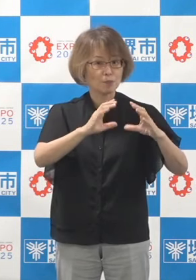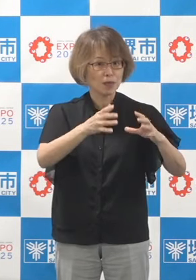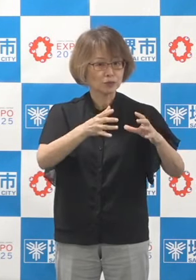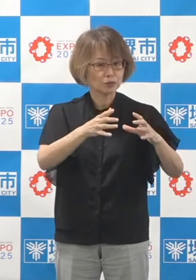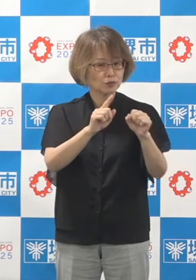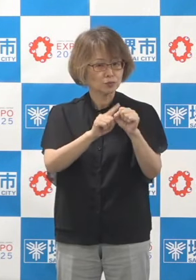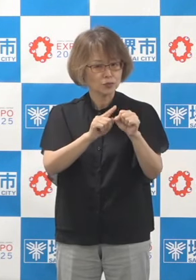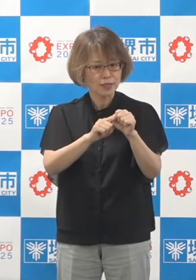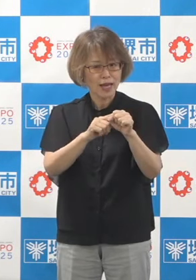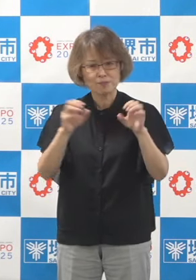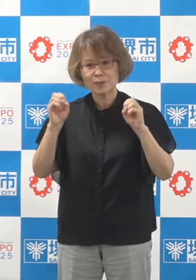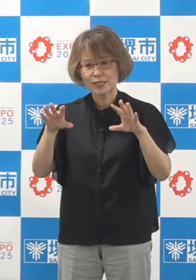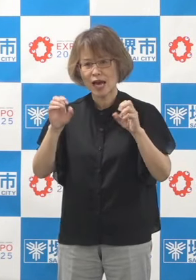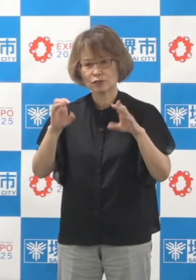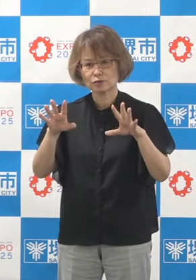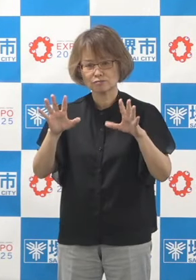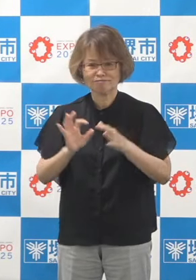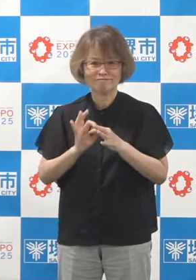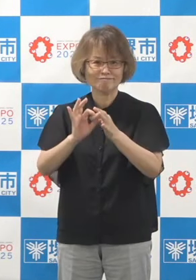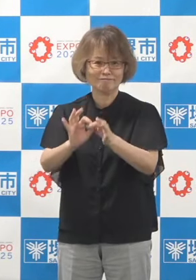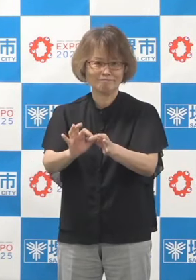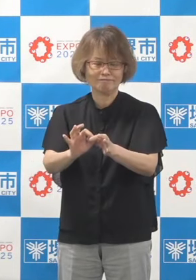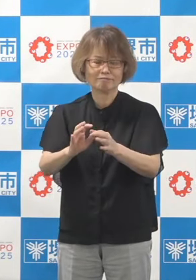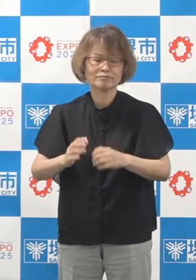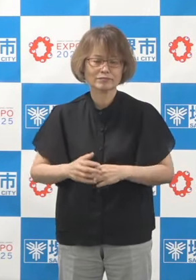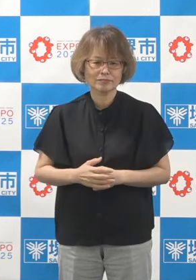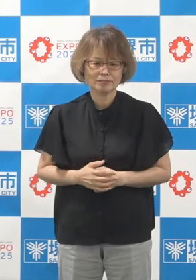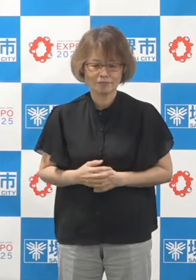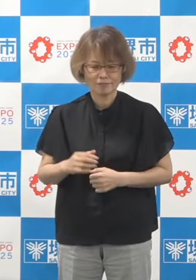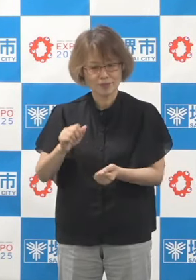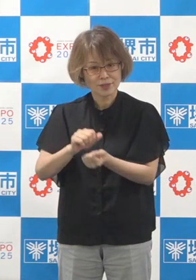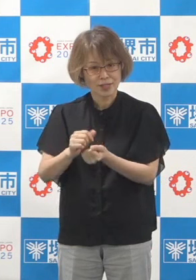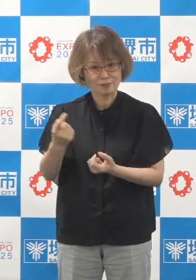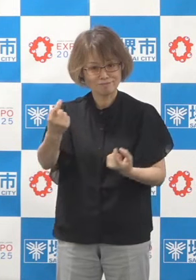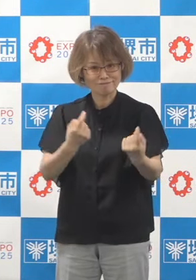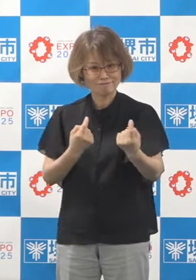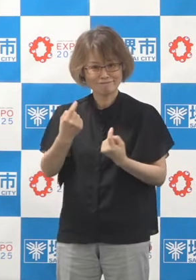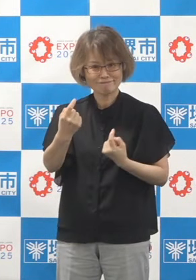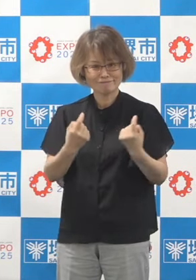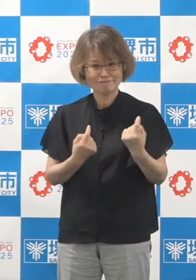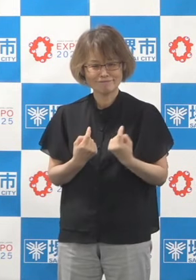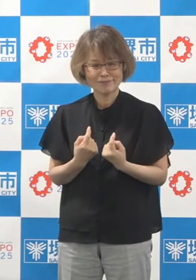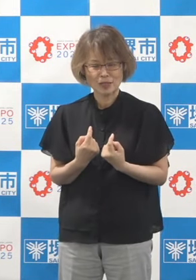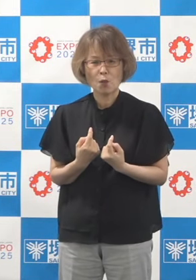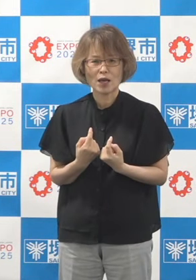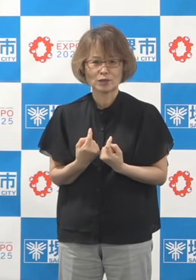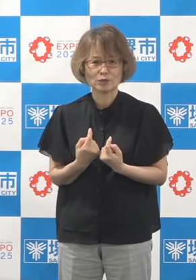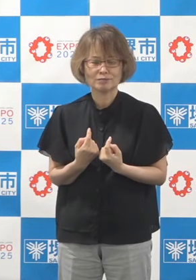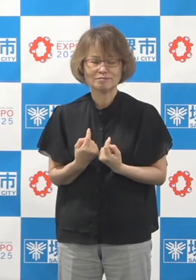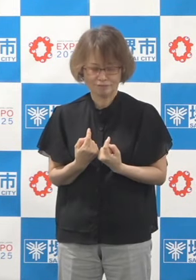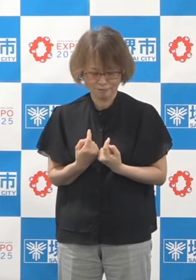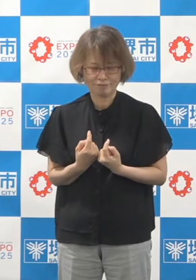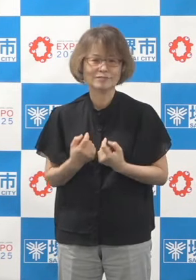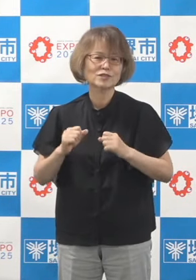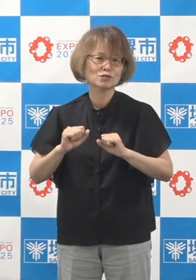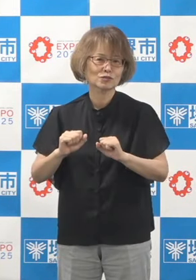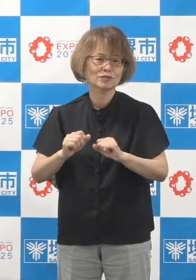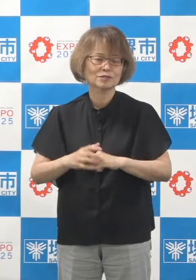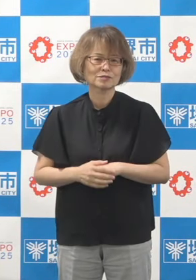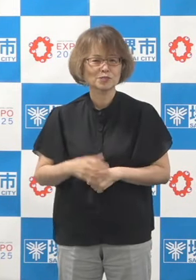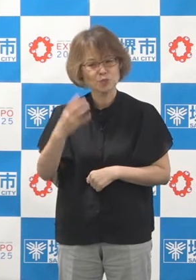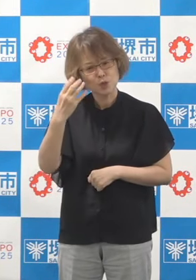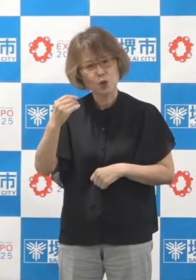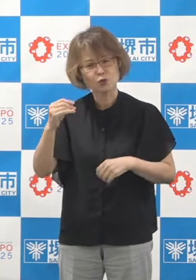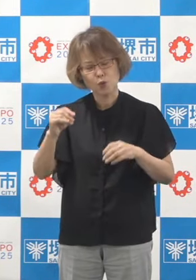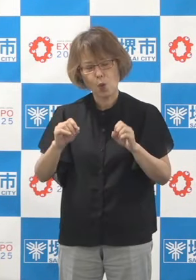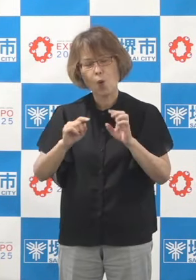PR をしまして、堺に訪れてもらえるように、大阪市内を訪れた方にも堺を訪れてもらえるように魅力を